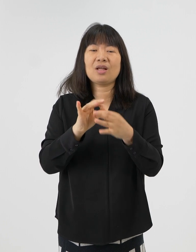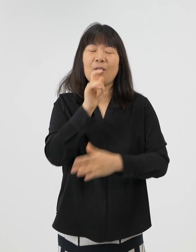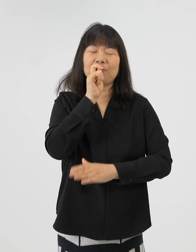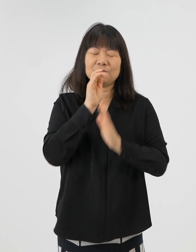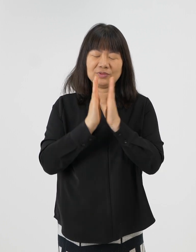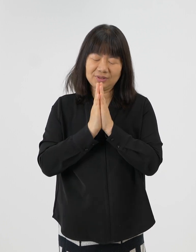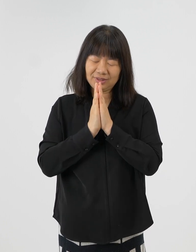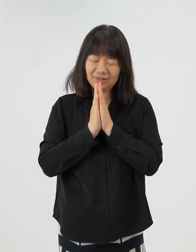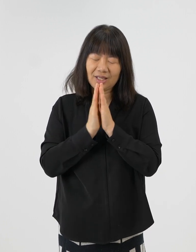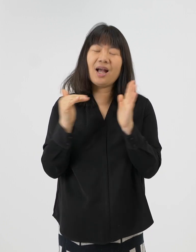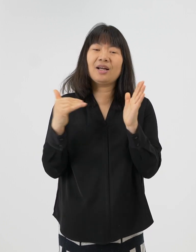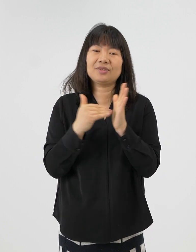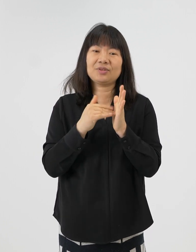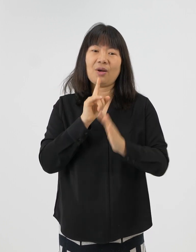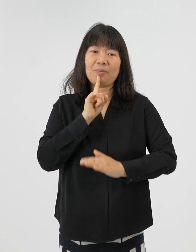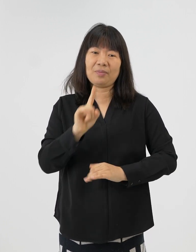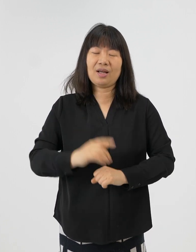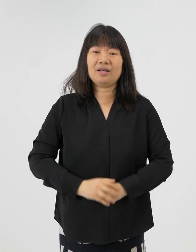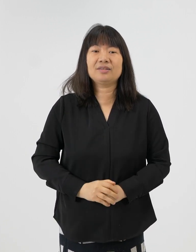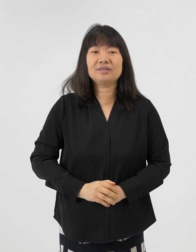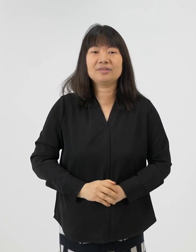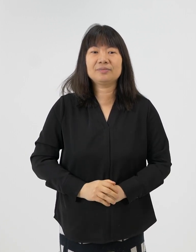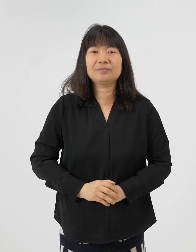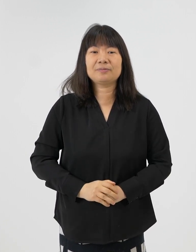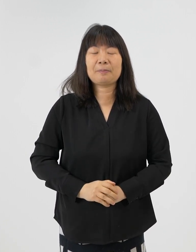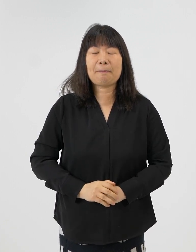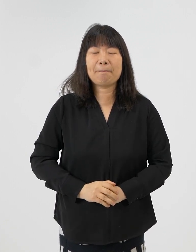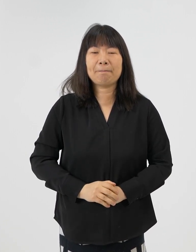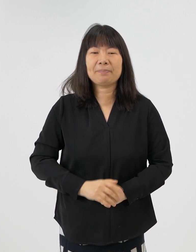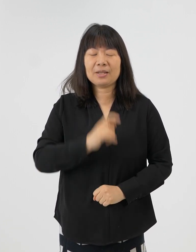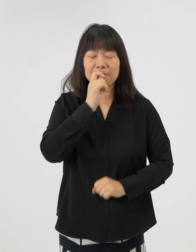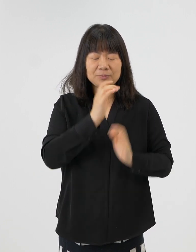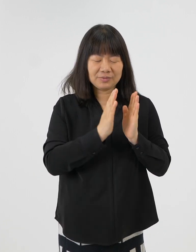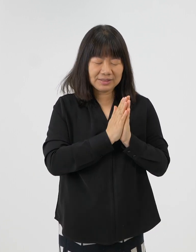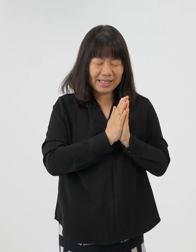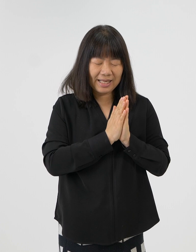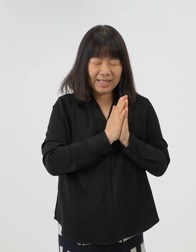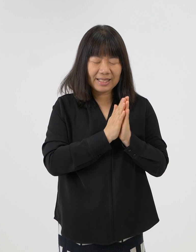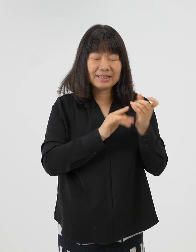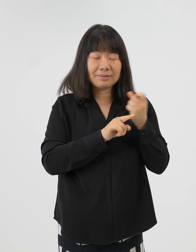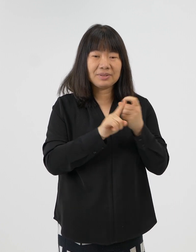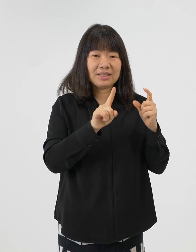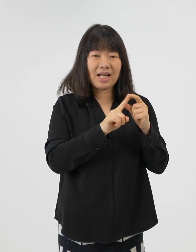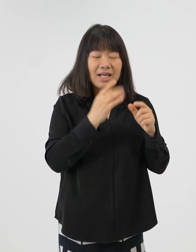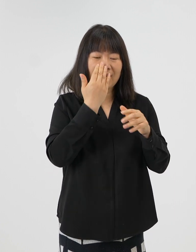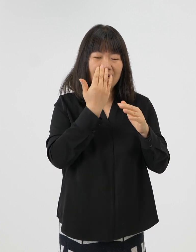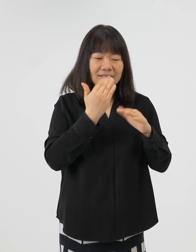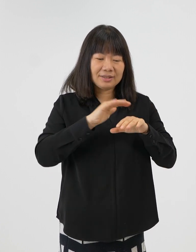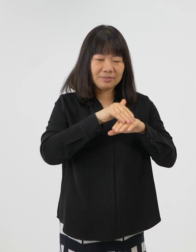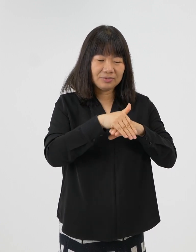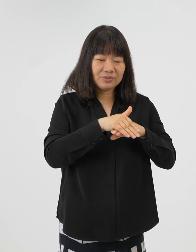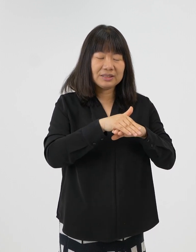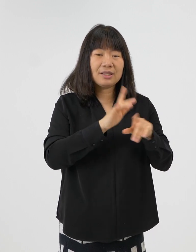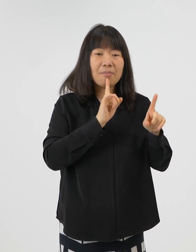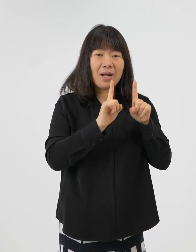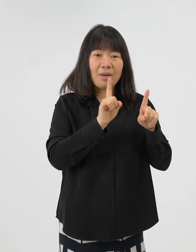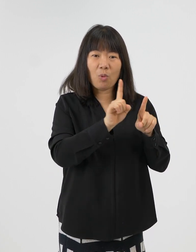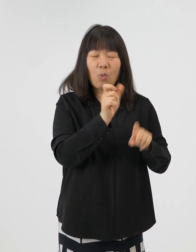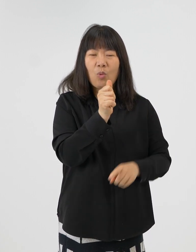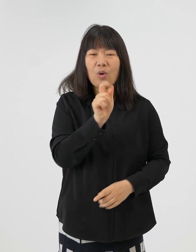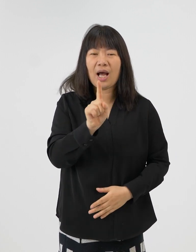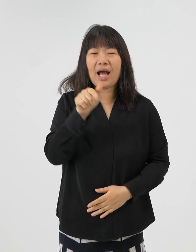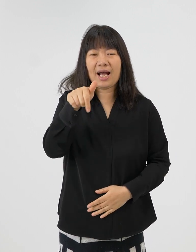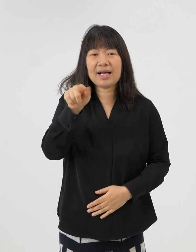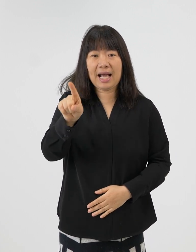묵상하는도다. 이 묵상이라는 말이 하가라는 뜻이 하가. 히브리 말로. 이 하가라는 말은 크게 두 개념이 합해진